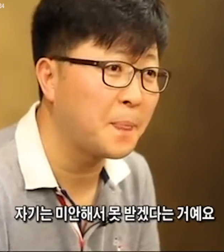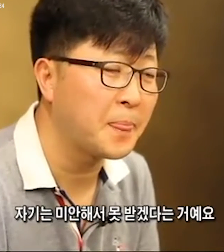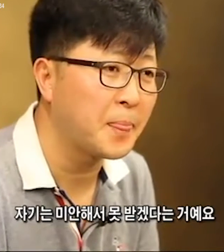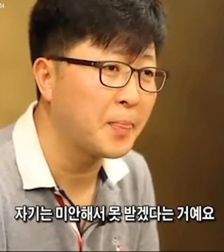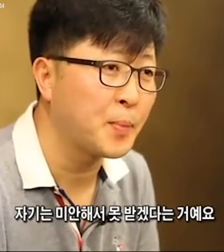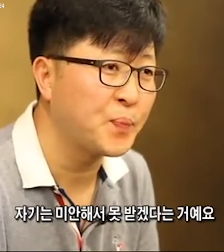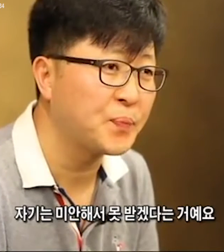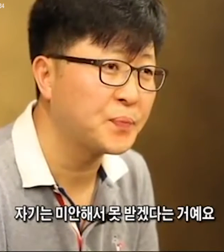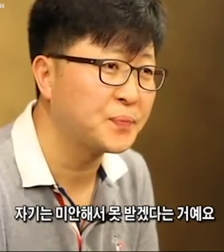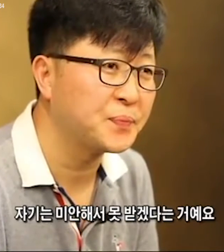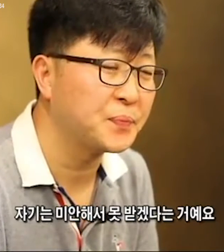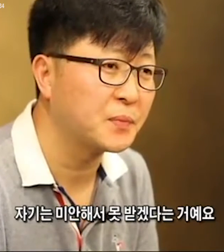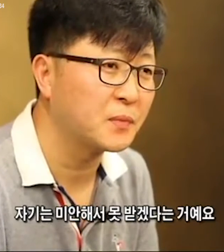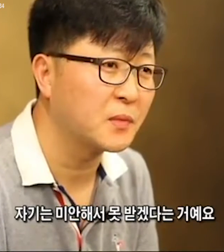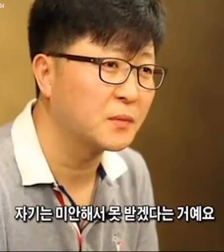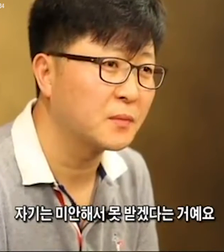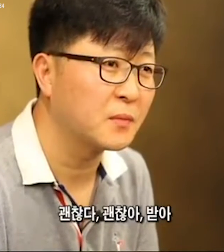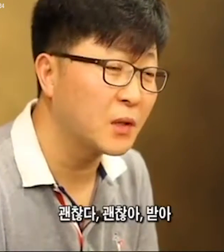거예요.